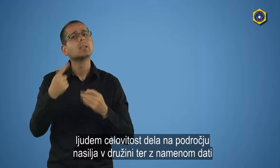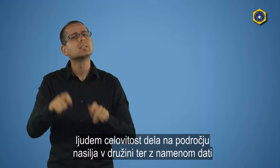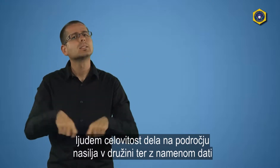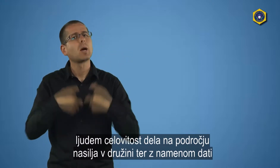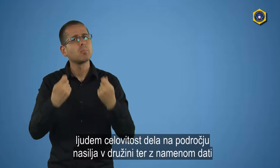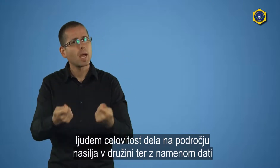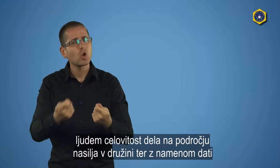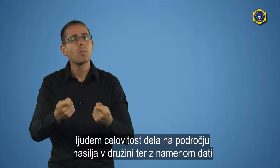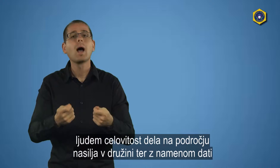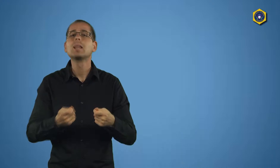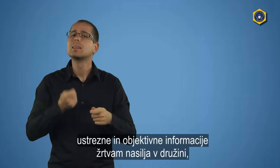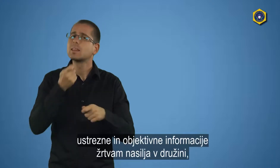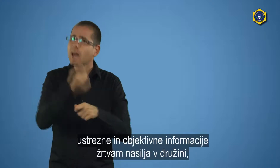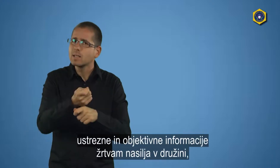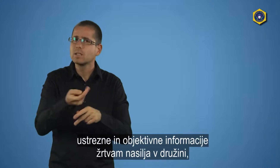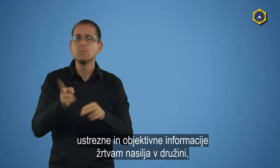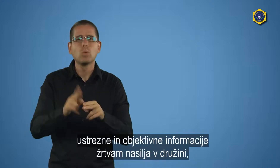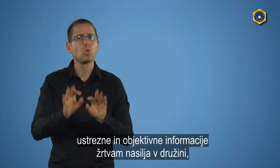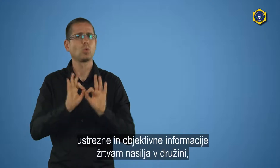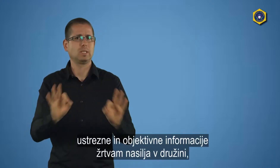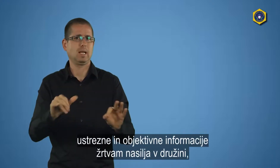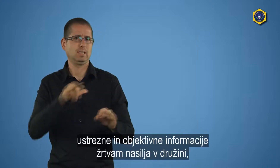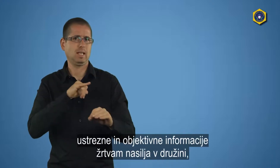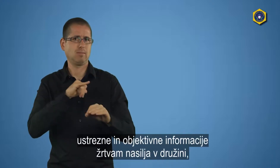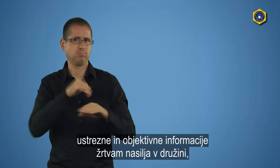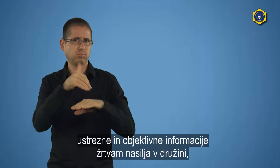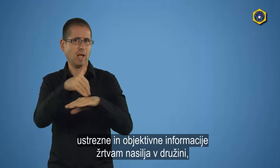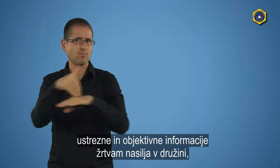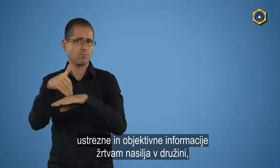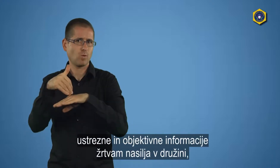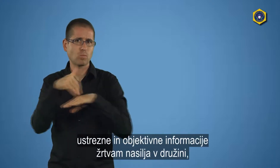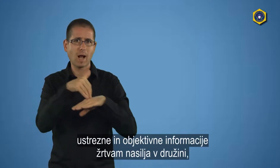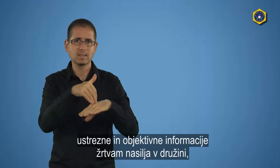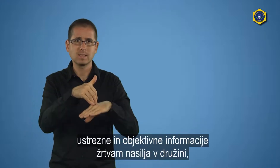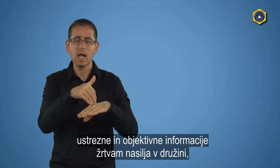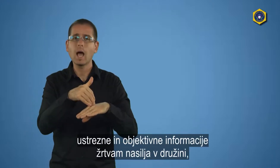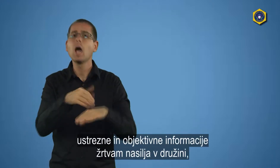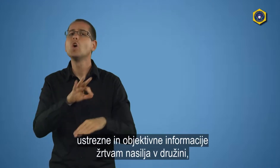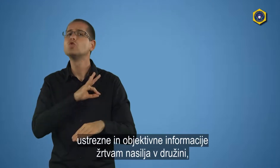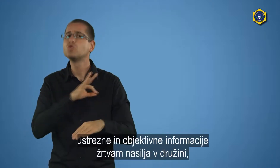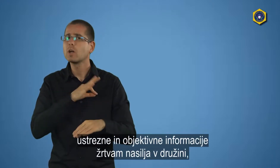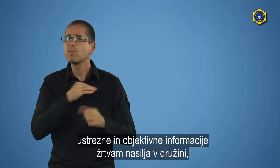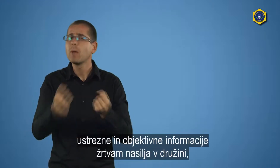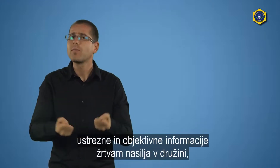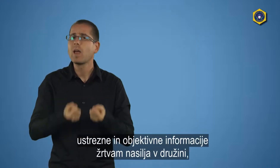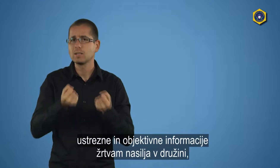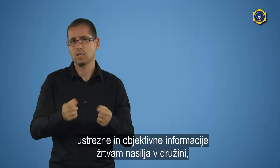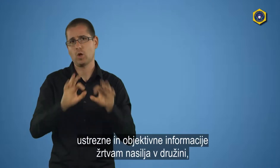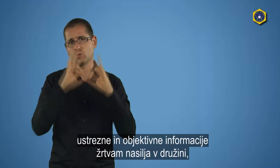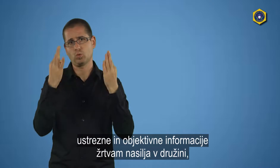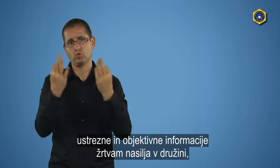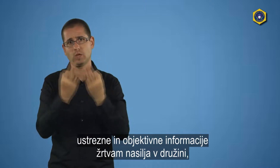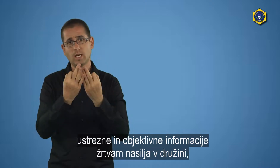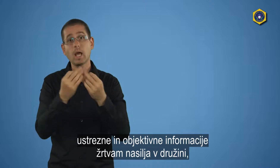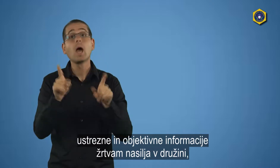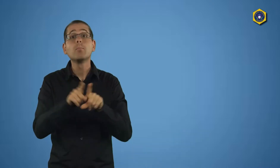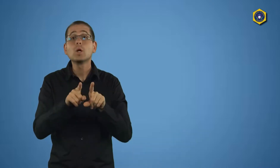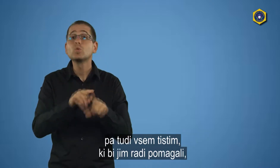in objektivne informacije žrtvam nasilja v družini, pa tudi vsem tistim, ki bi jim radi pomagali, pa morda niso